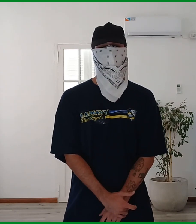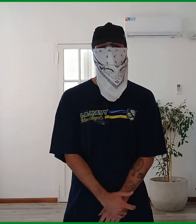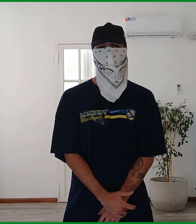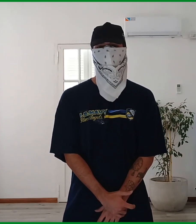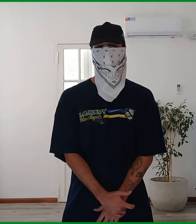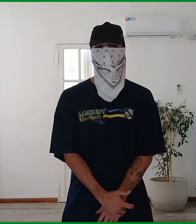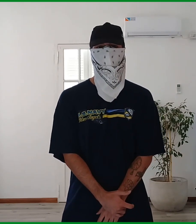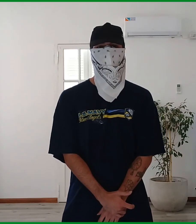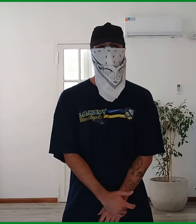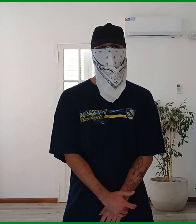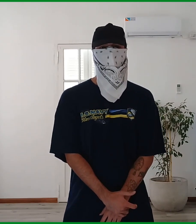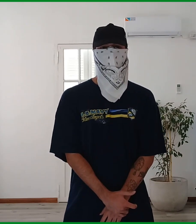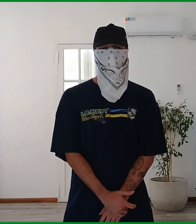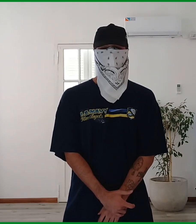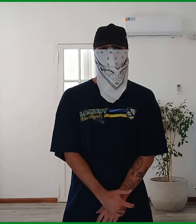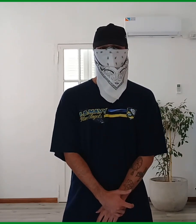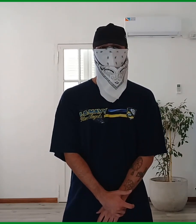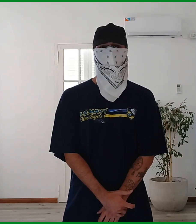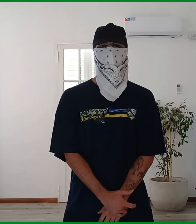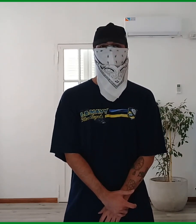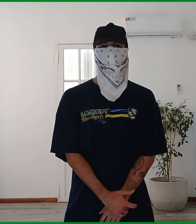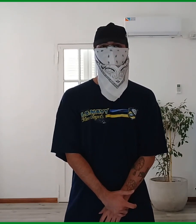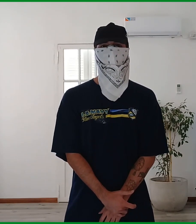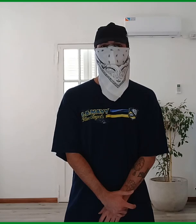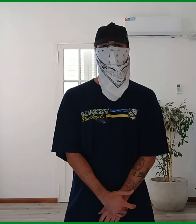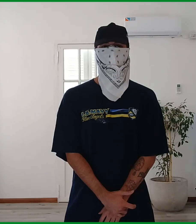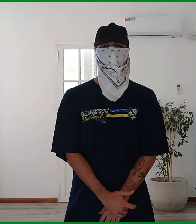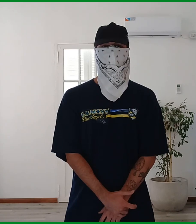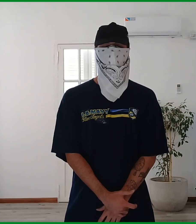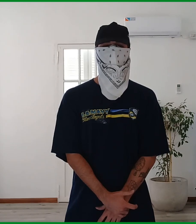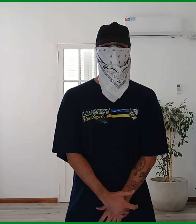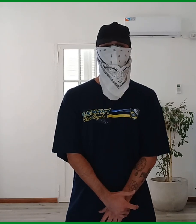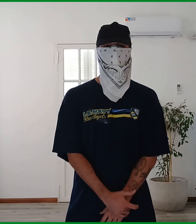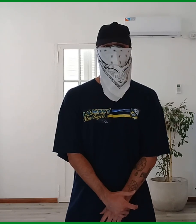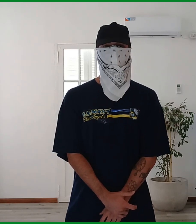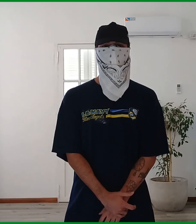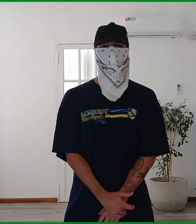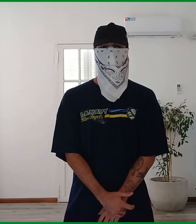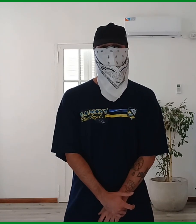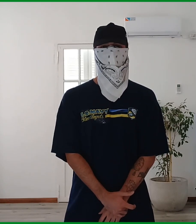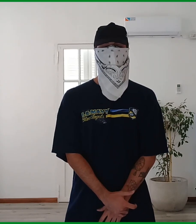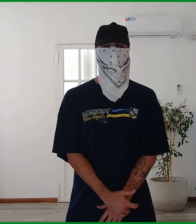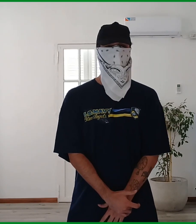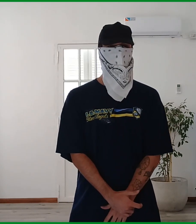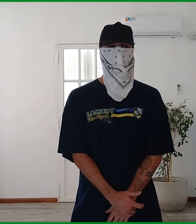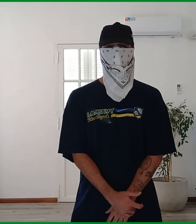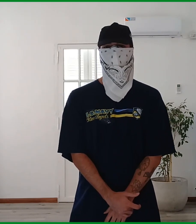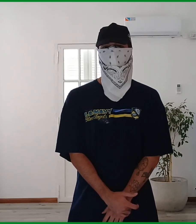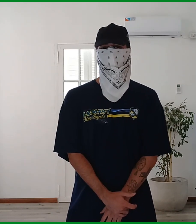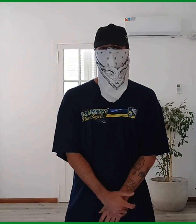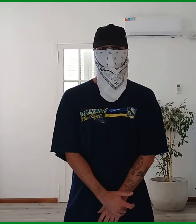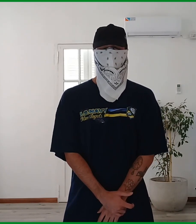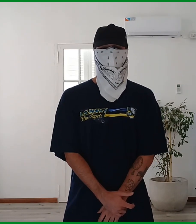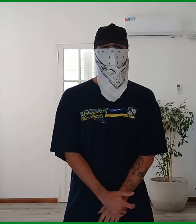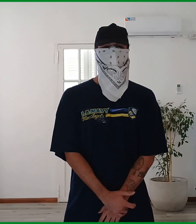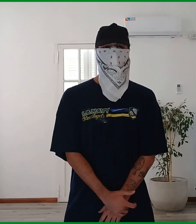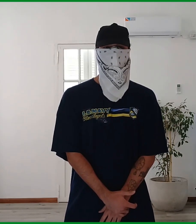salen en grupo, tienen ese alma de equipo, de